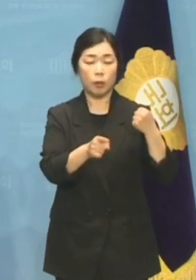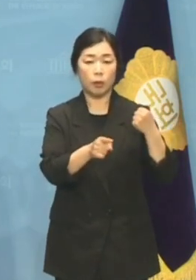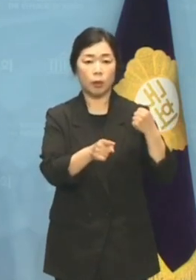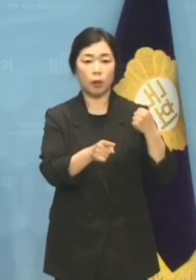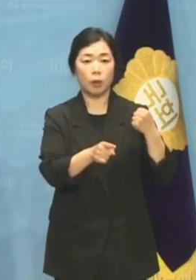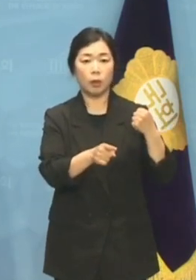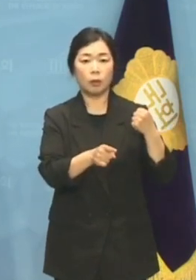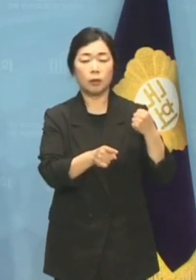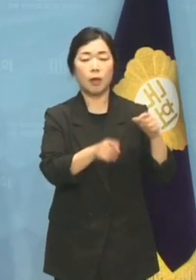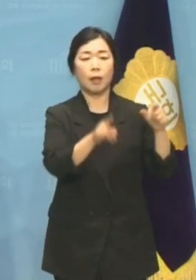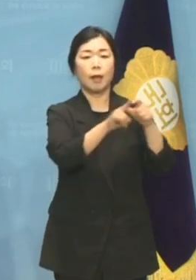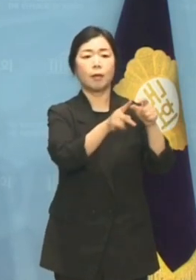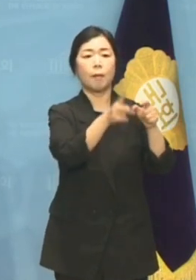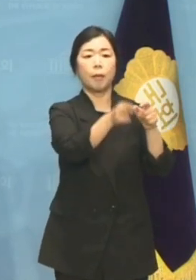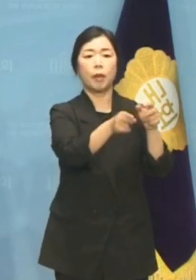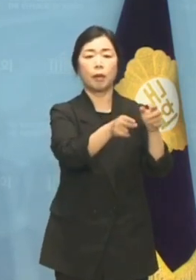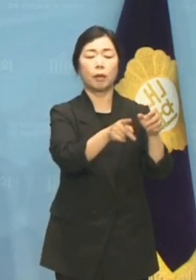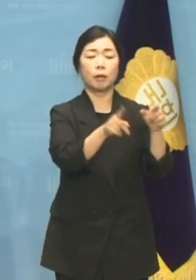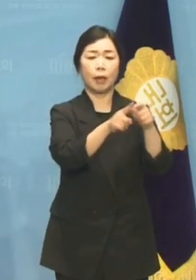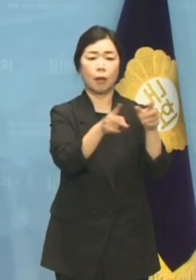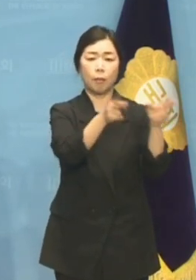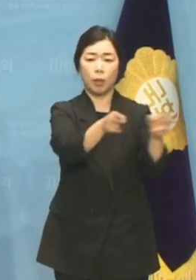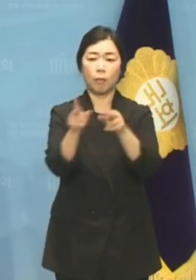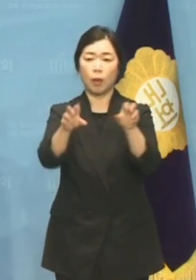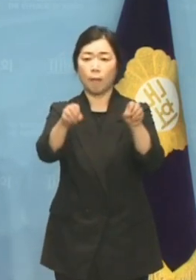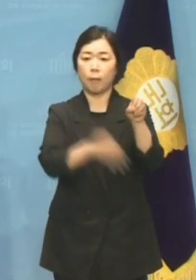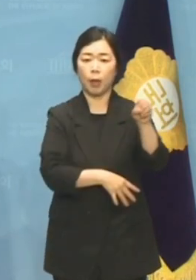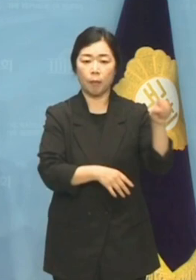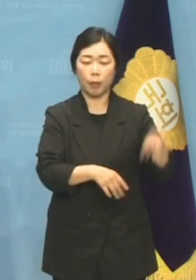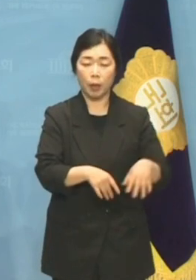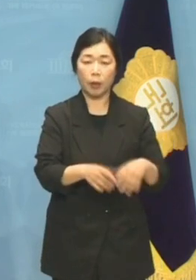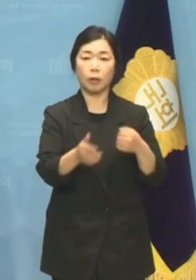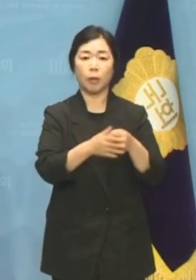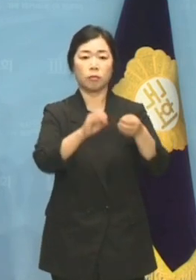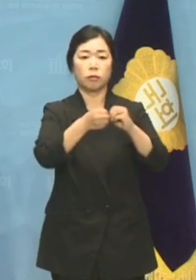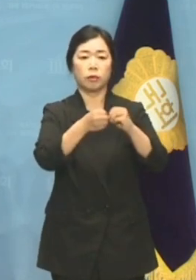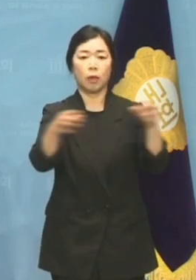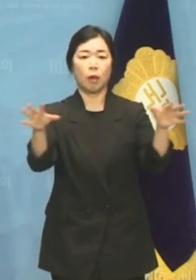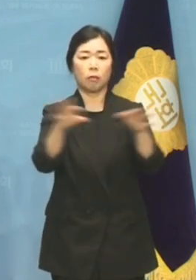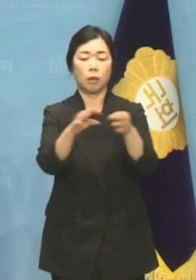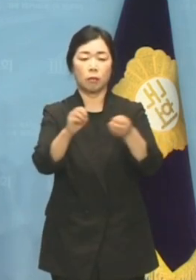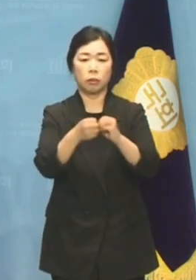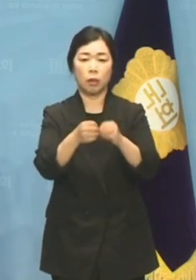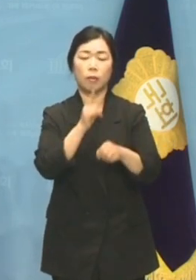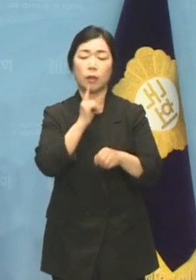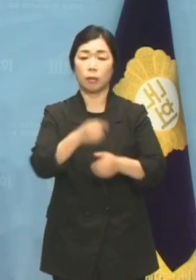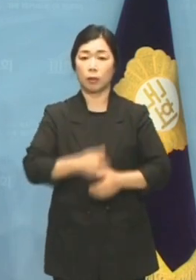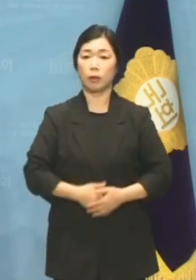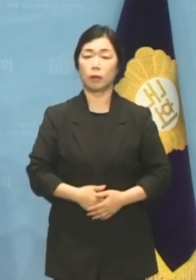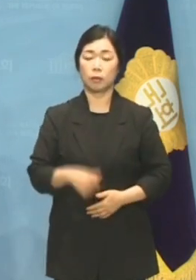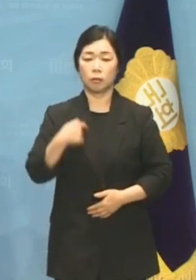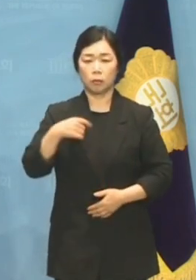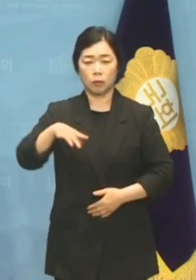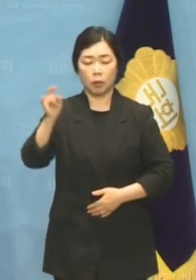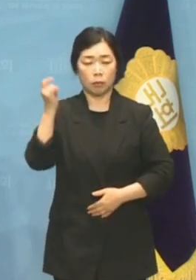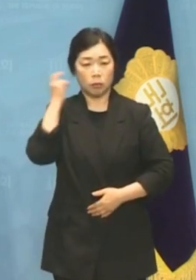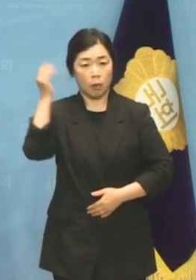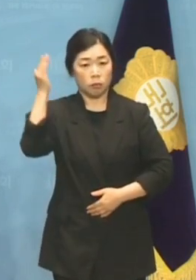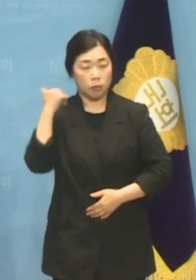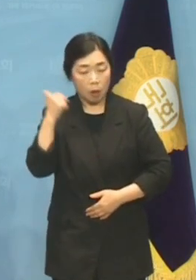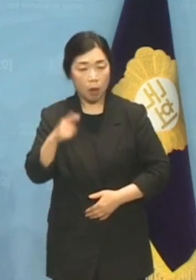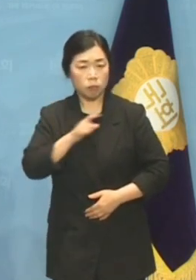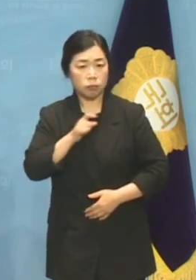주어가 생략됐으며 받아들일 수 없다며 주체가 일본인 것처럼 이야기했습니다. 저도 처음에 오보인가